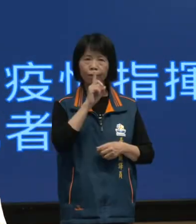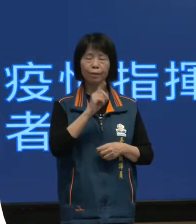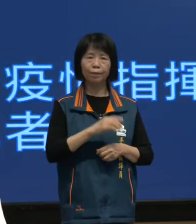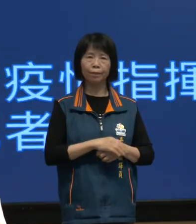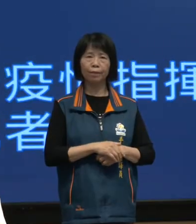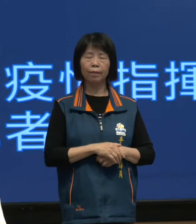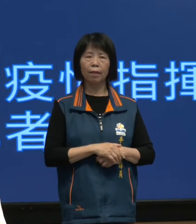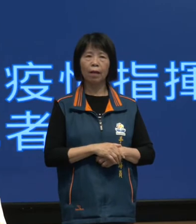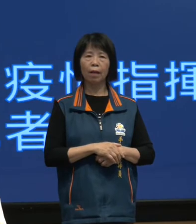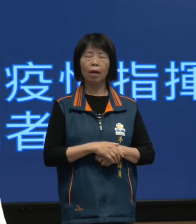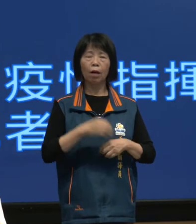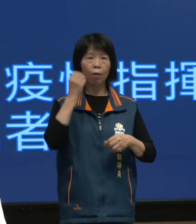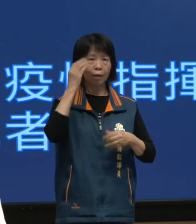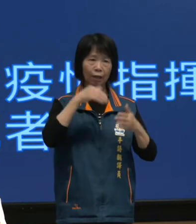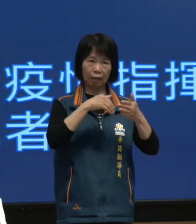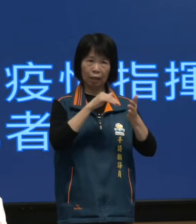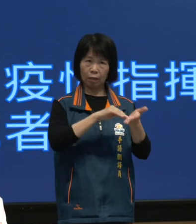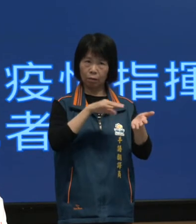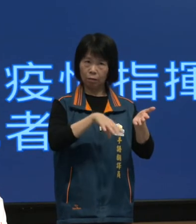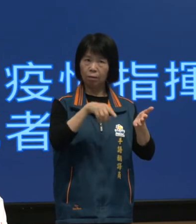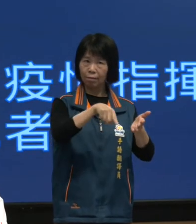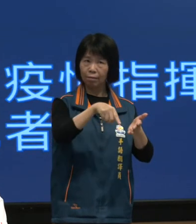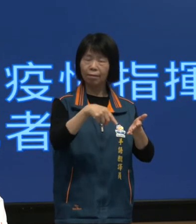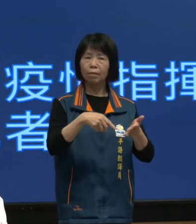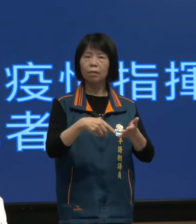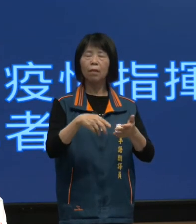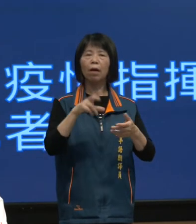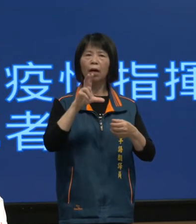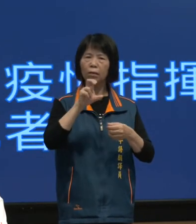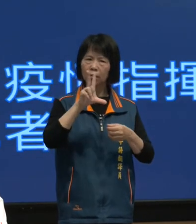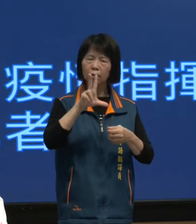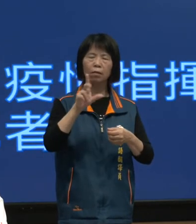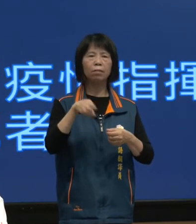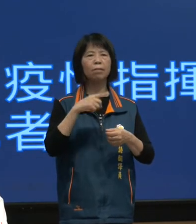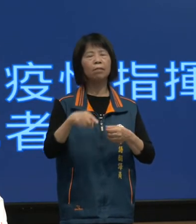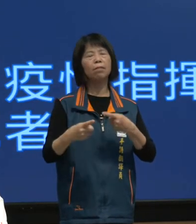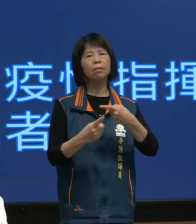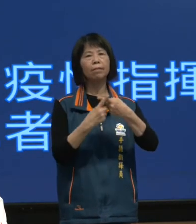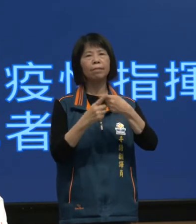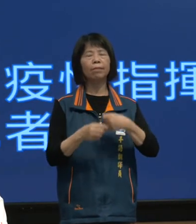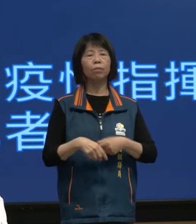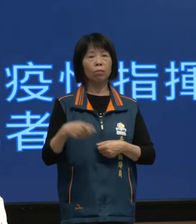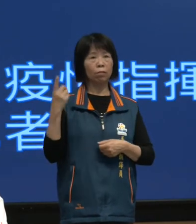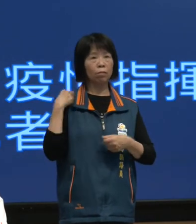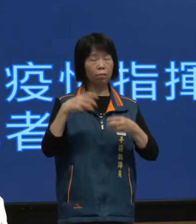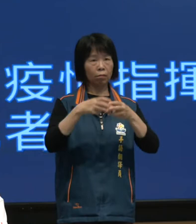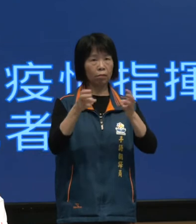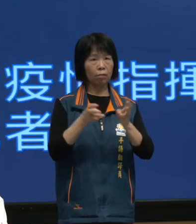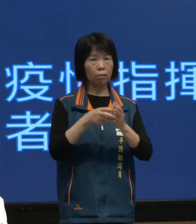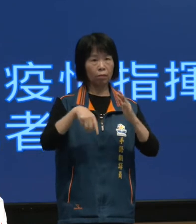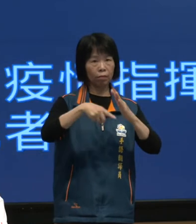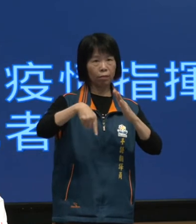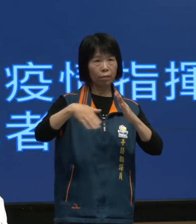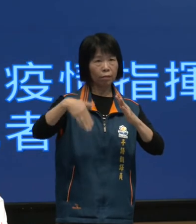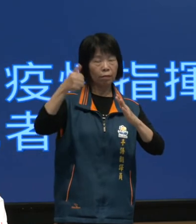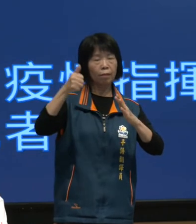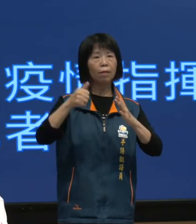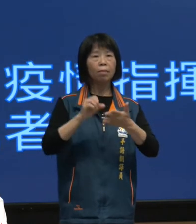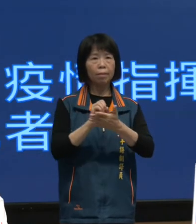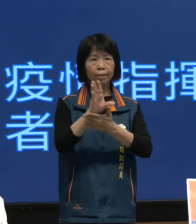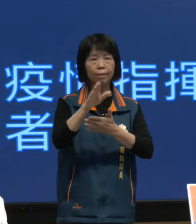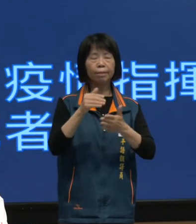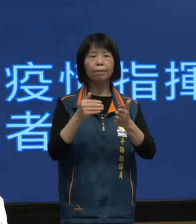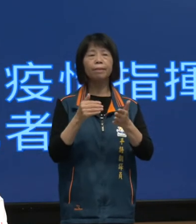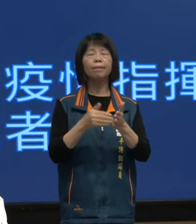面。 布利花莲医院的部分那有77个。那昨天杨院长来的时候呢，他其实有报告，